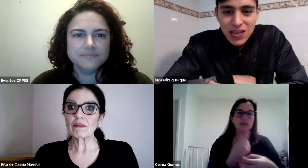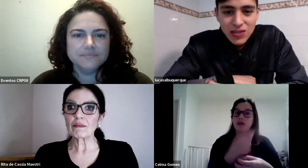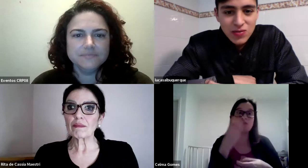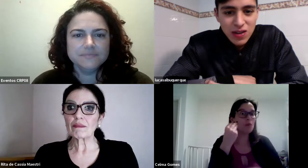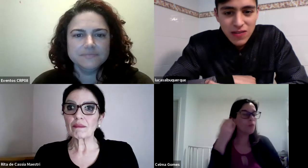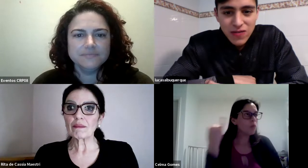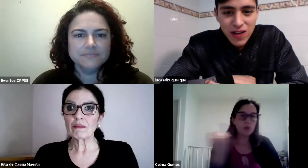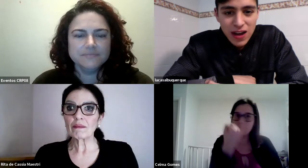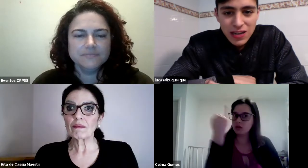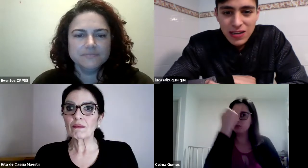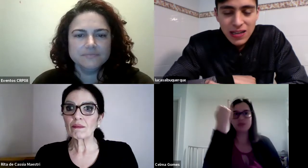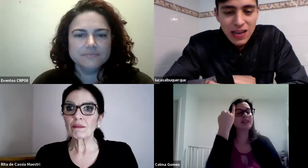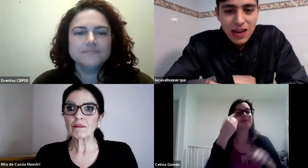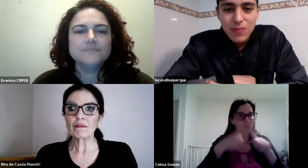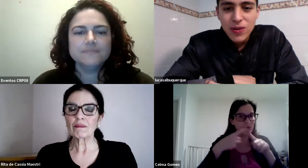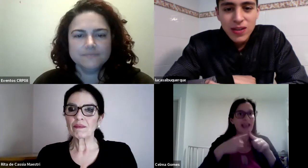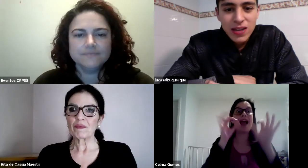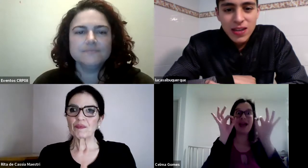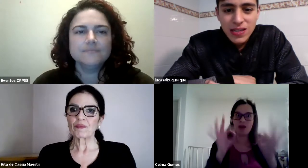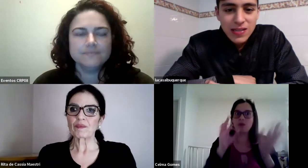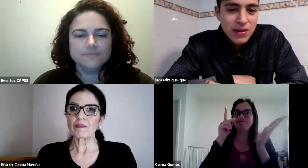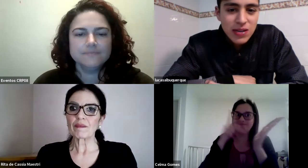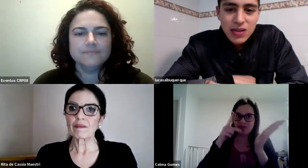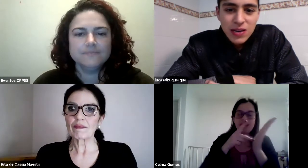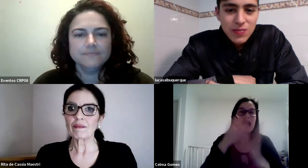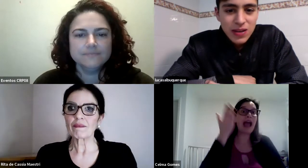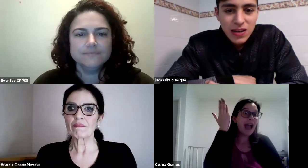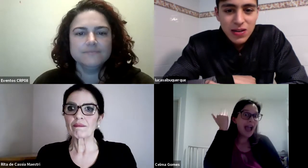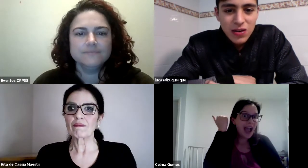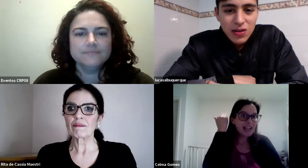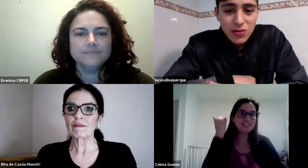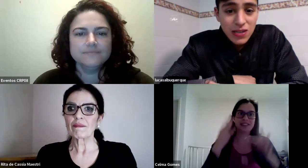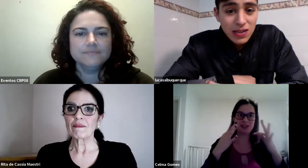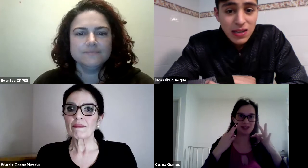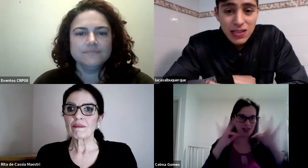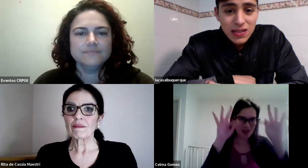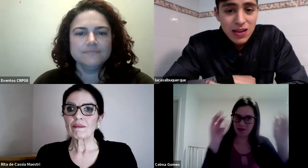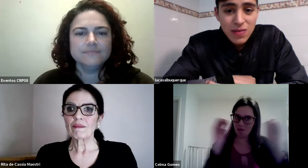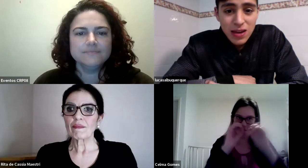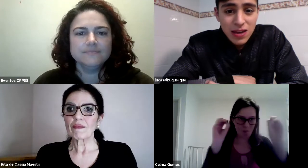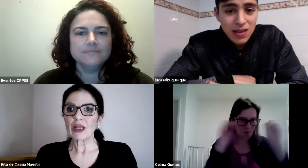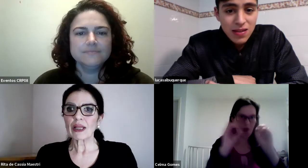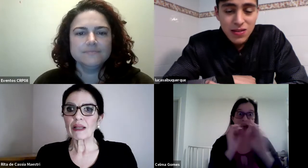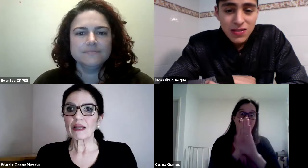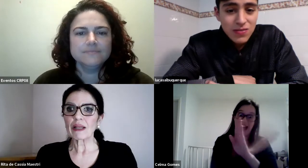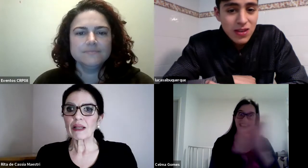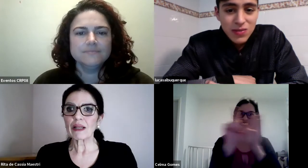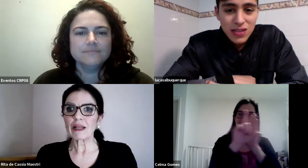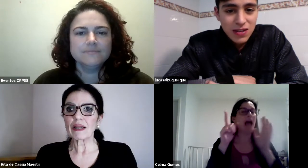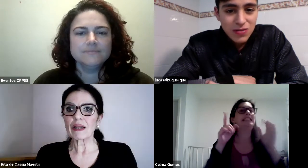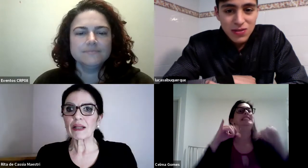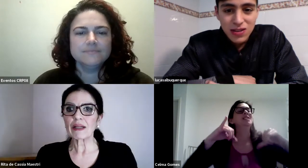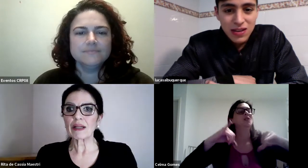assisti a sua fala e ela é importantíssima, porque com certeza antigamente nós não